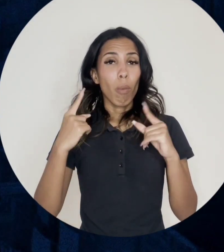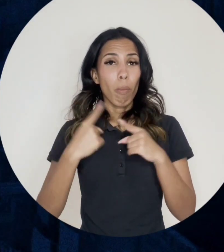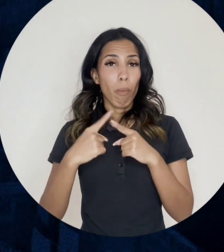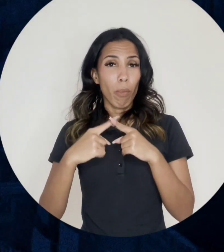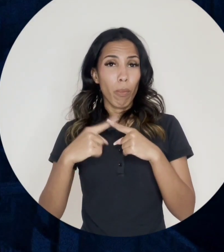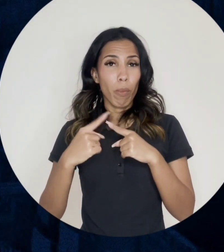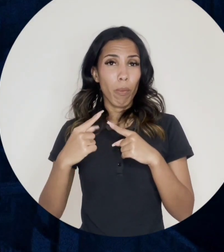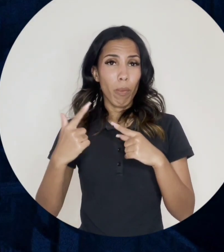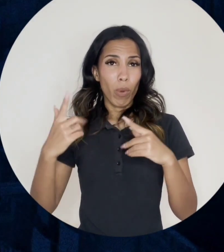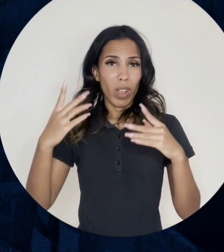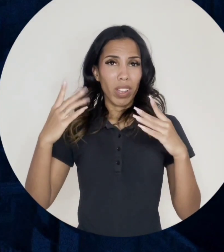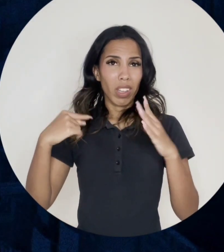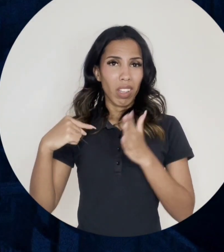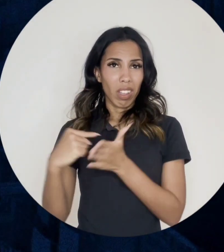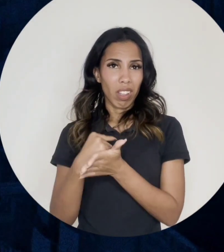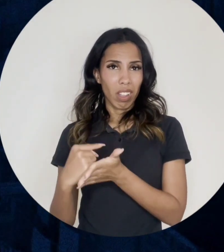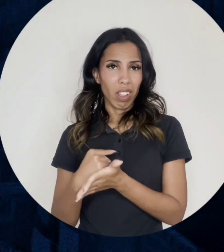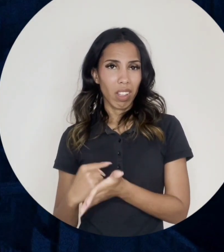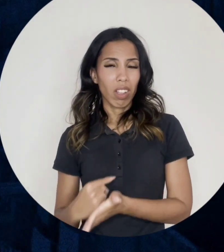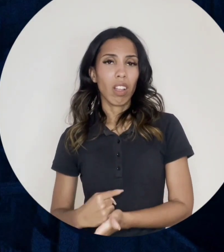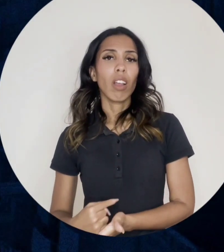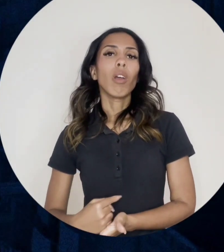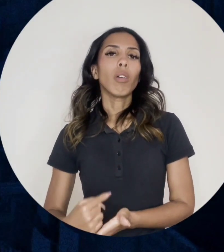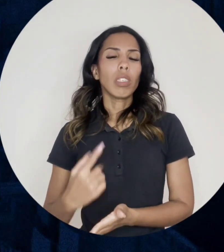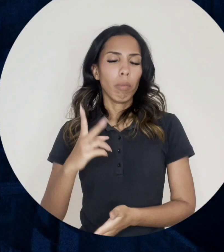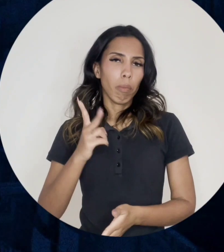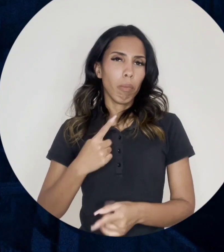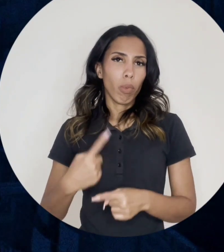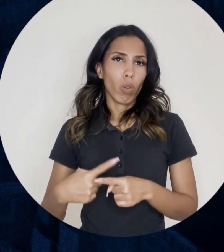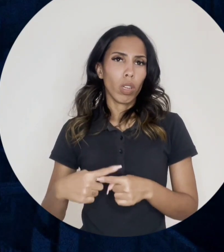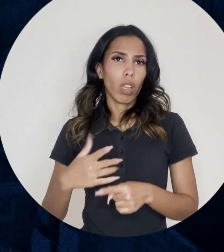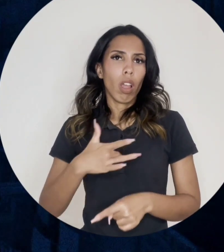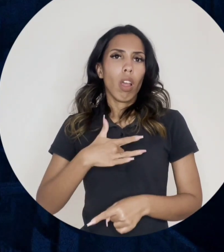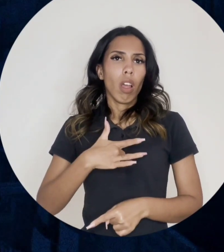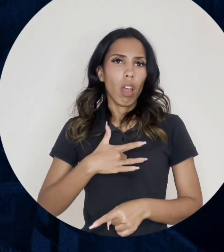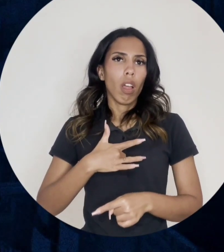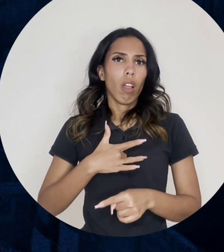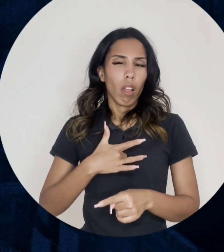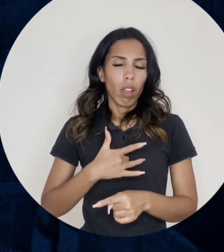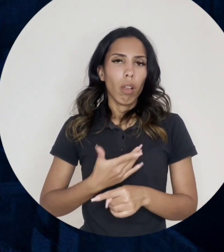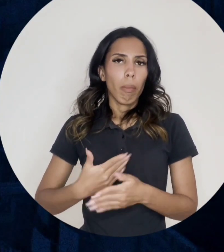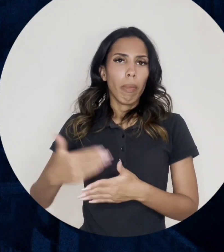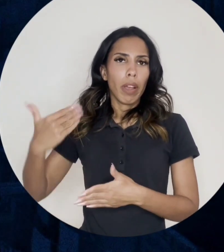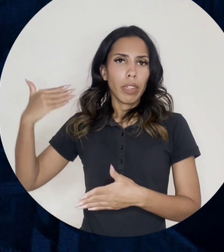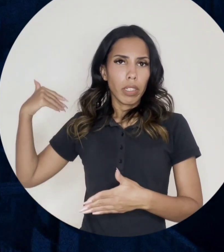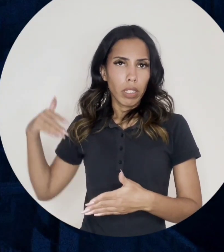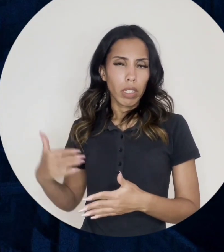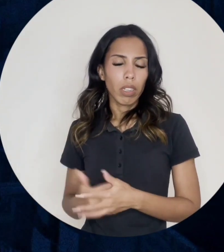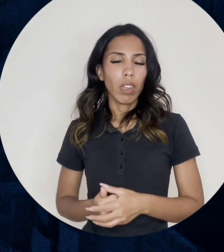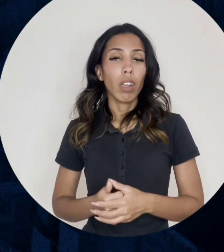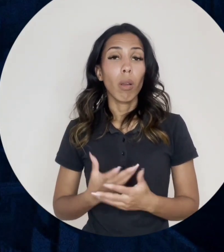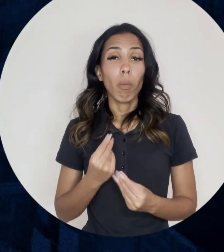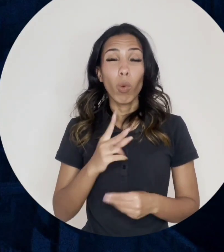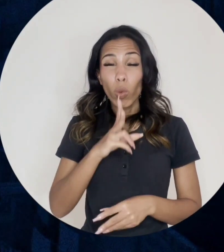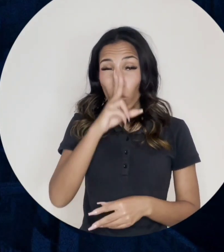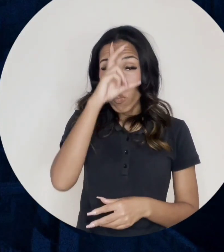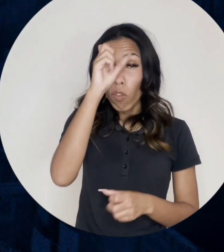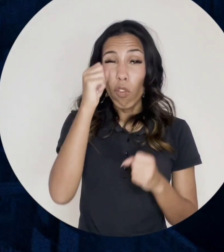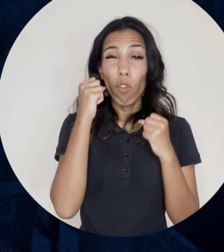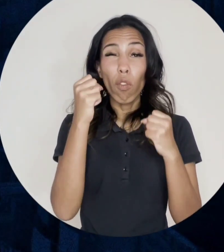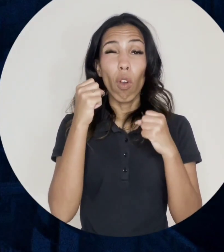tido outra tuberculose, né? Aí ela pegava, e porque eu estava tendo reações muito fortes à